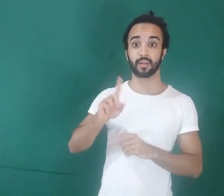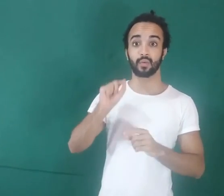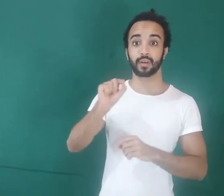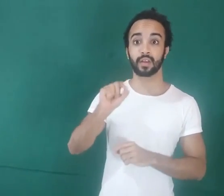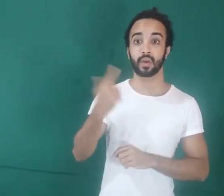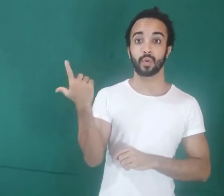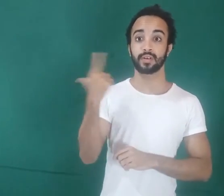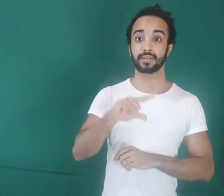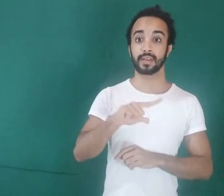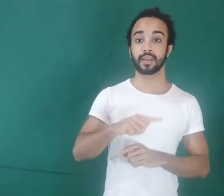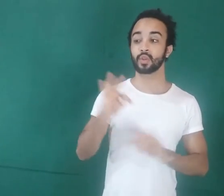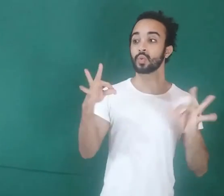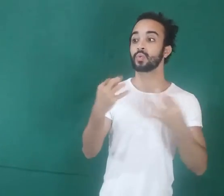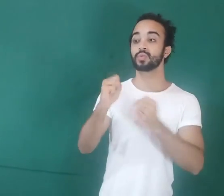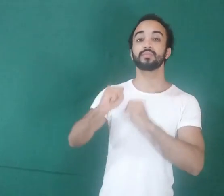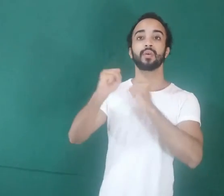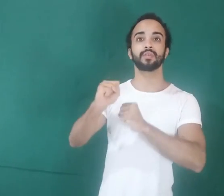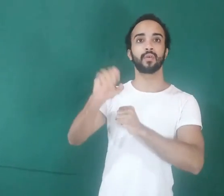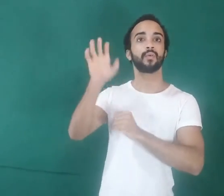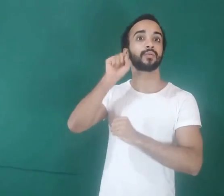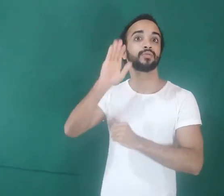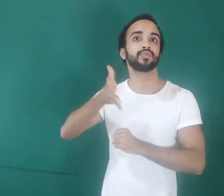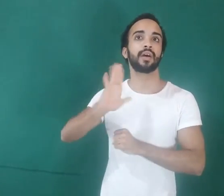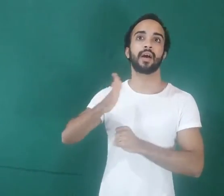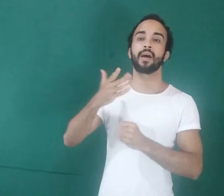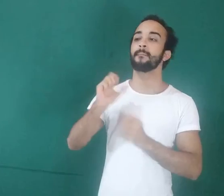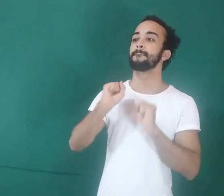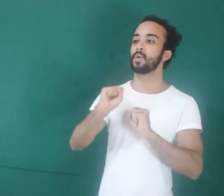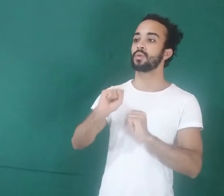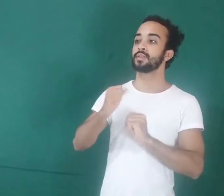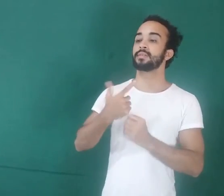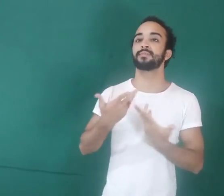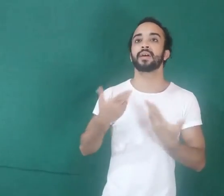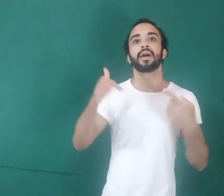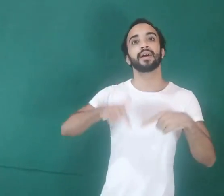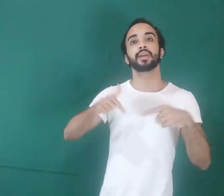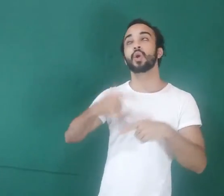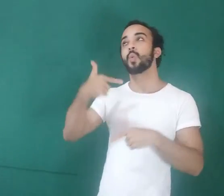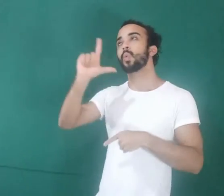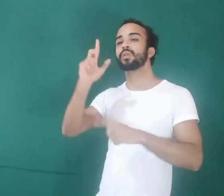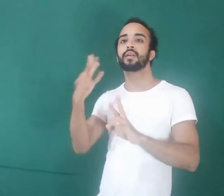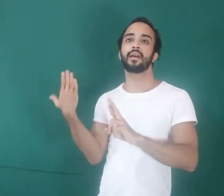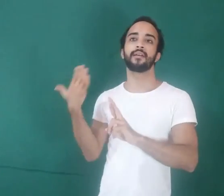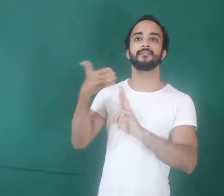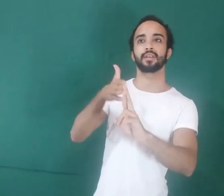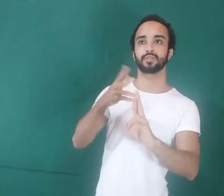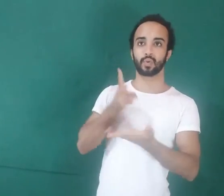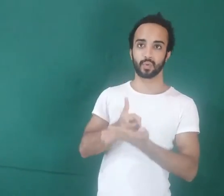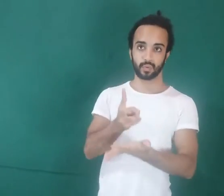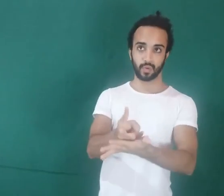capacidades disruptivas, para todo mundo que está ouvindo já passar daqui com a outra referência que vai poder continuar, sabe? Ele posta quase